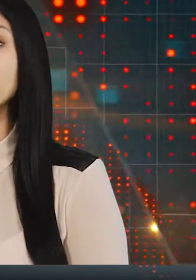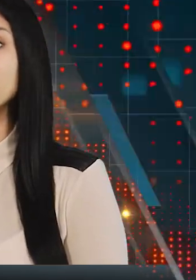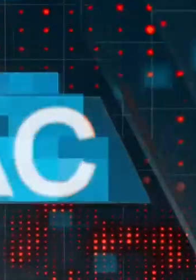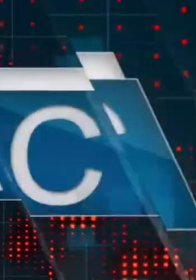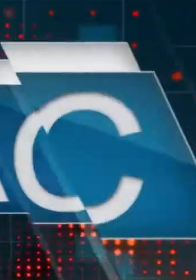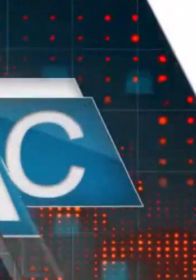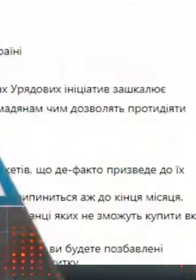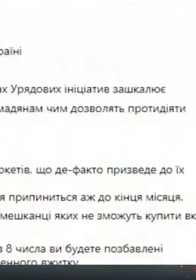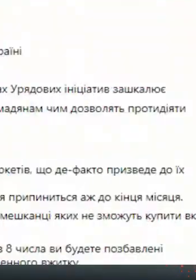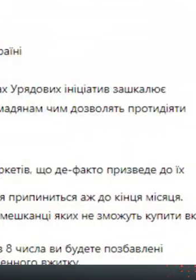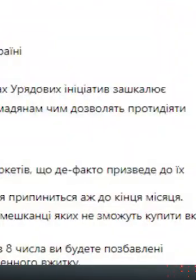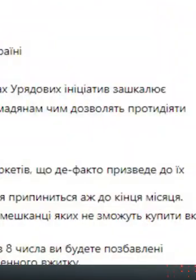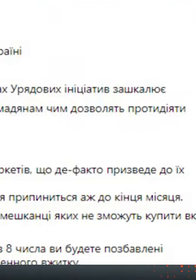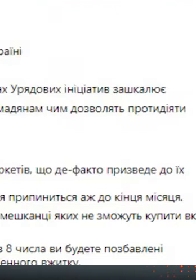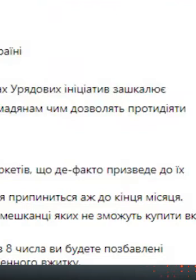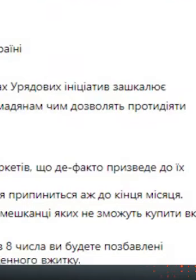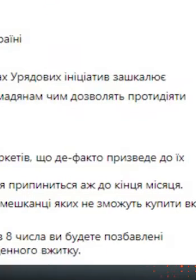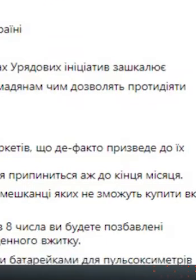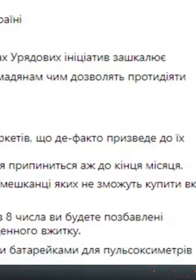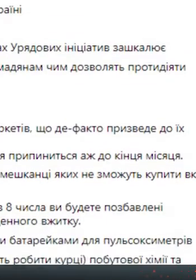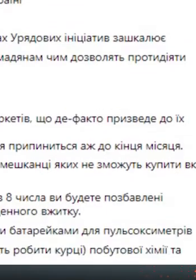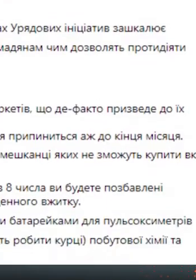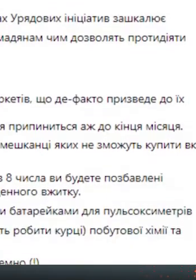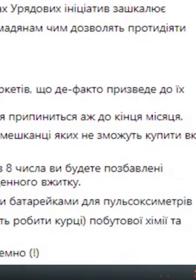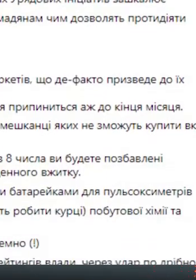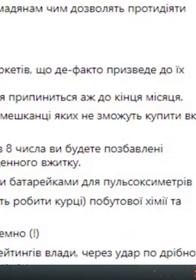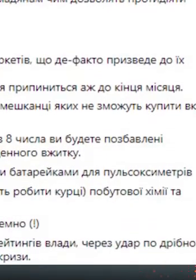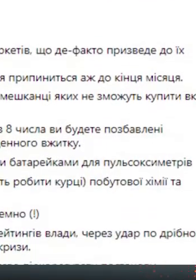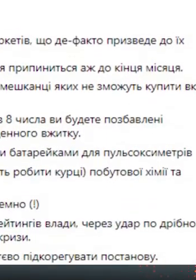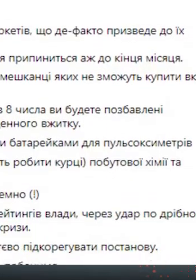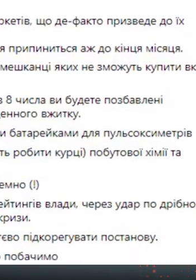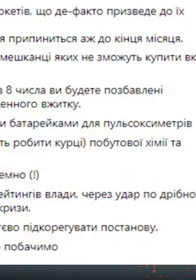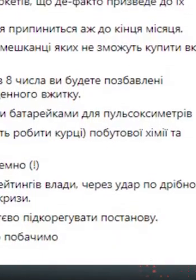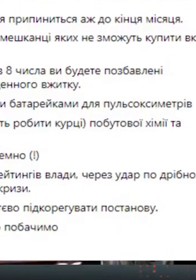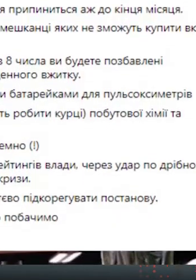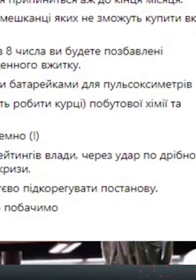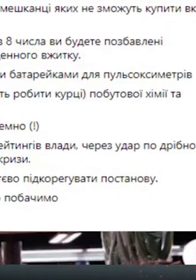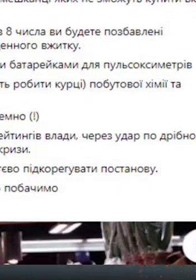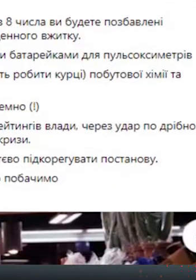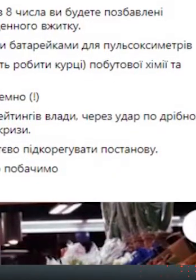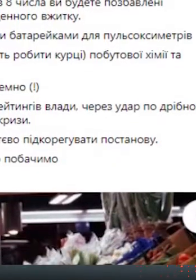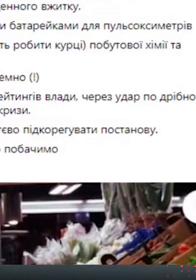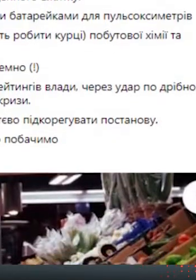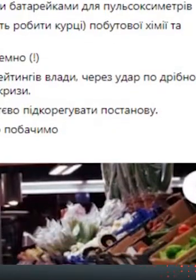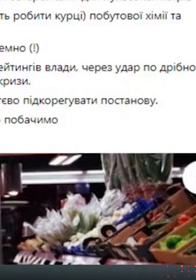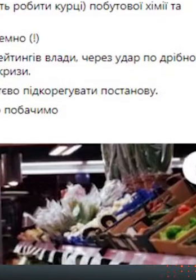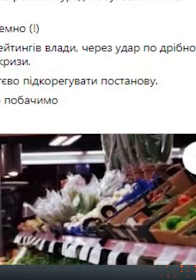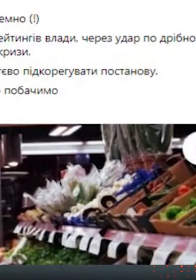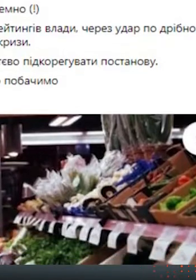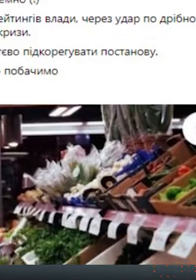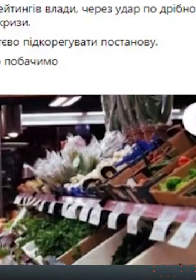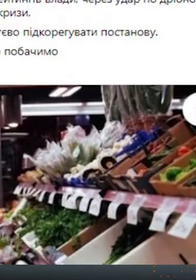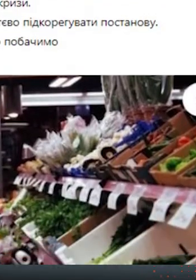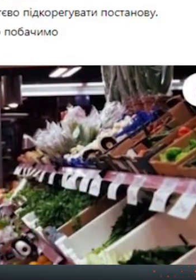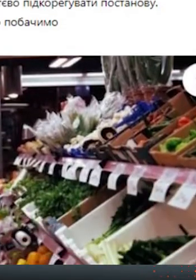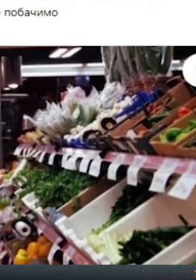відповідає дійсності. Нагадаємо, у мережі почали з'являтися повідомлення про те, що Кабмін в період локдауну заборонив продаж непродовольчих товарів